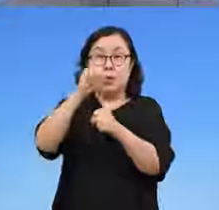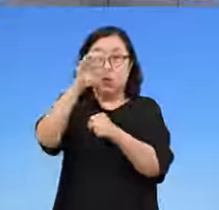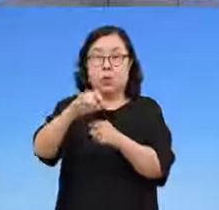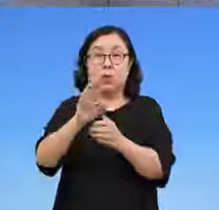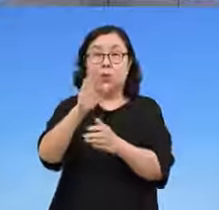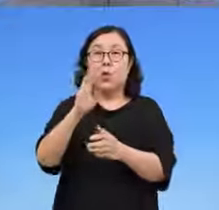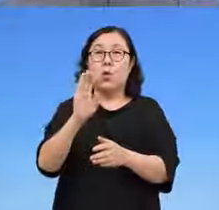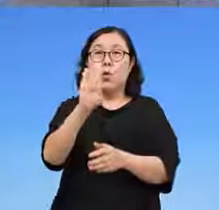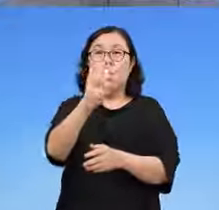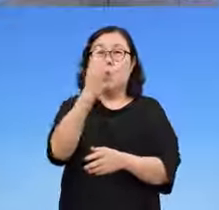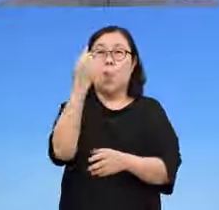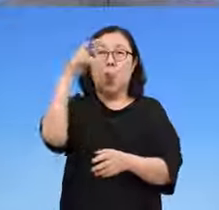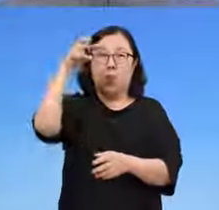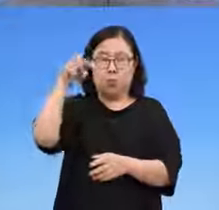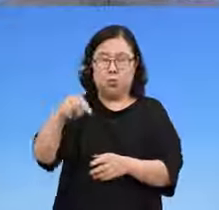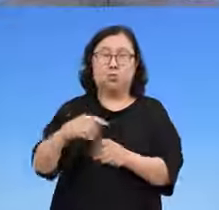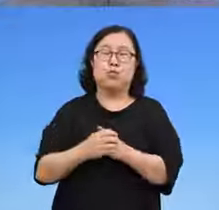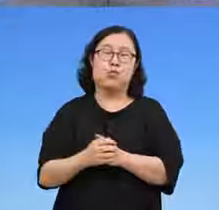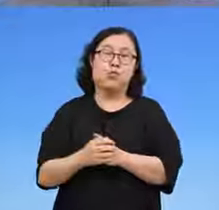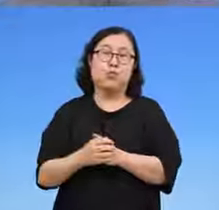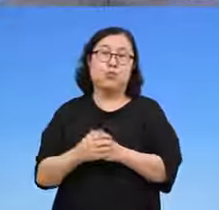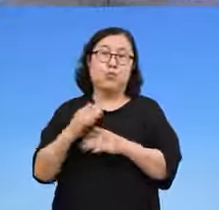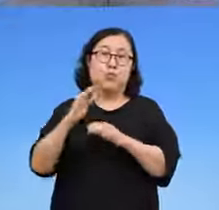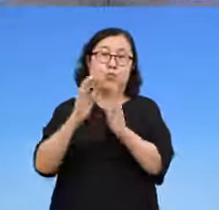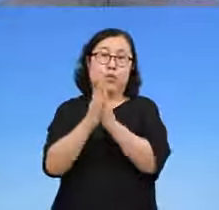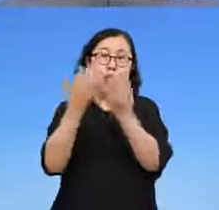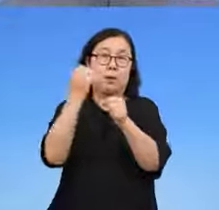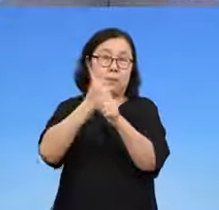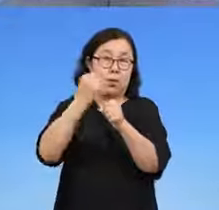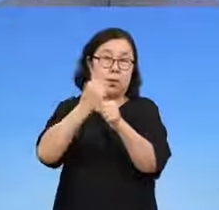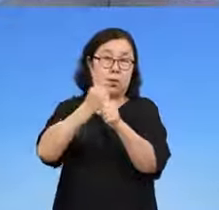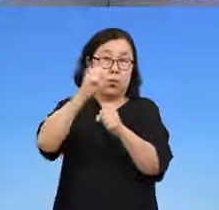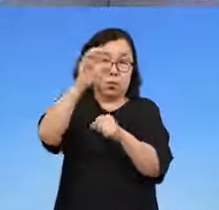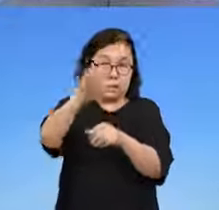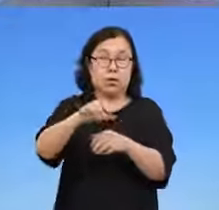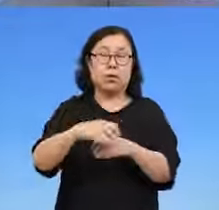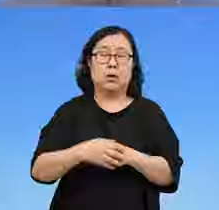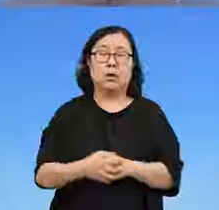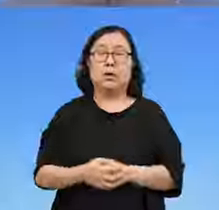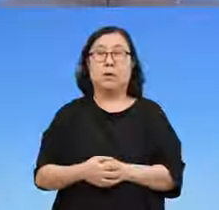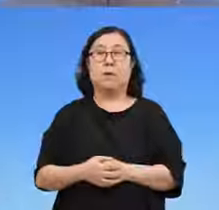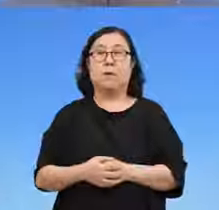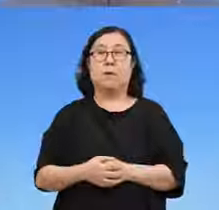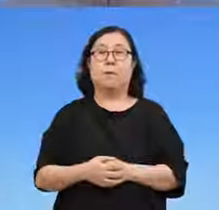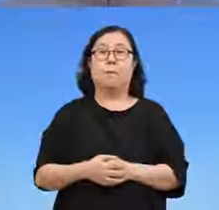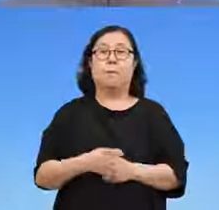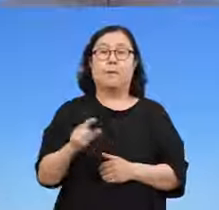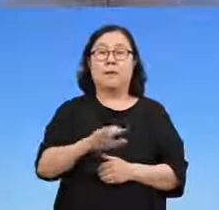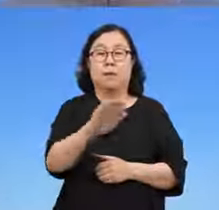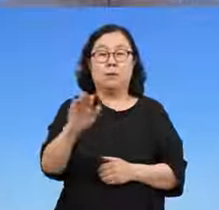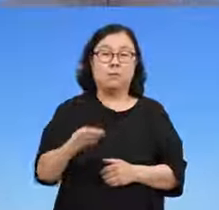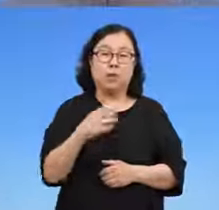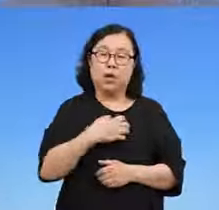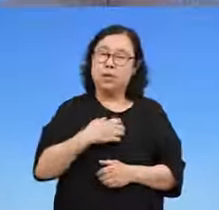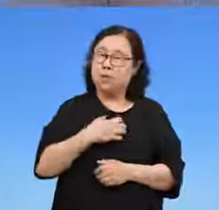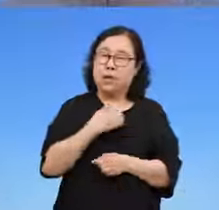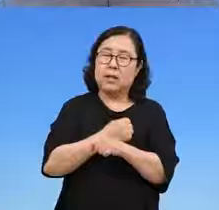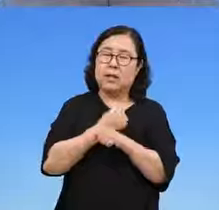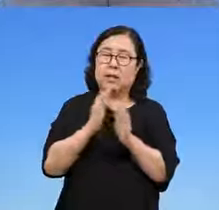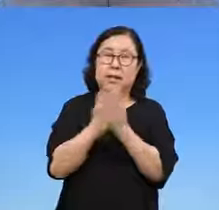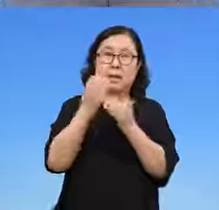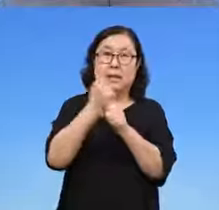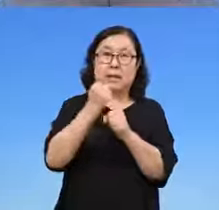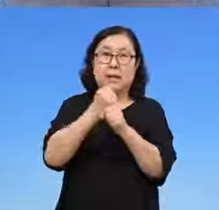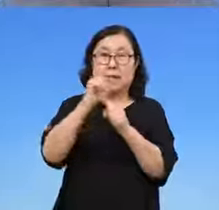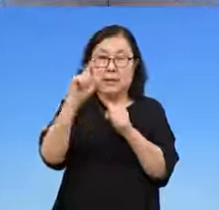건강한 보수 출판사입니다. 그런 출판사에서 어떻게 이런 책을 만들 수가, 여러분이 우려하는 그런 책을 만들 수가